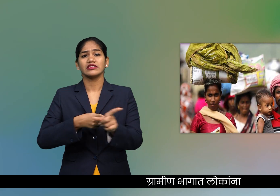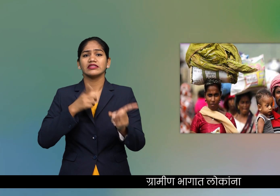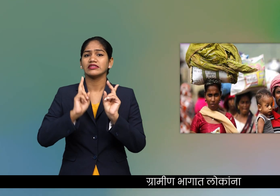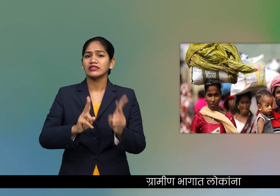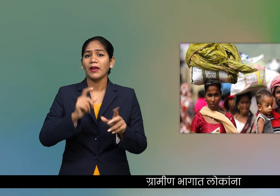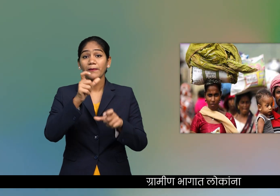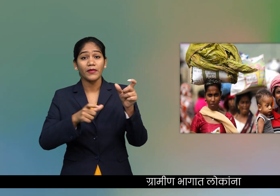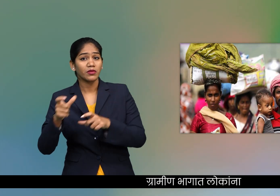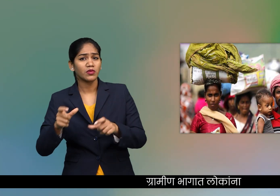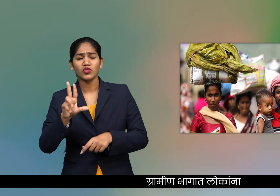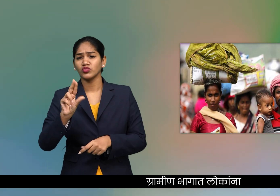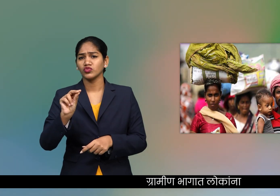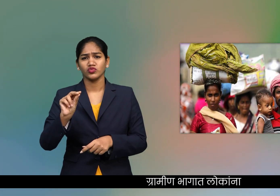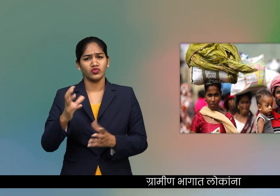ग्रामीण भागात लोकांना